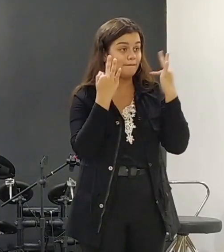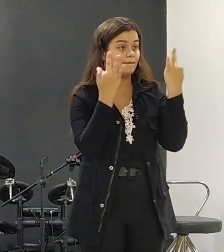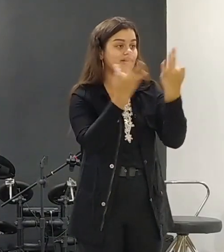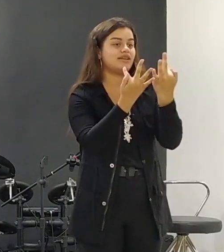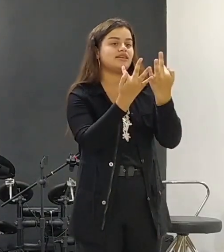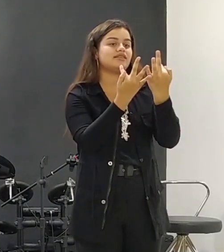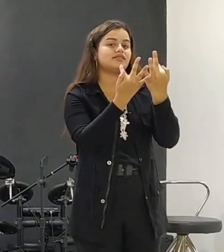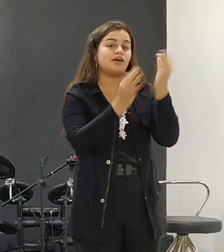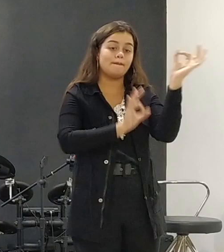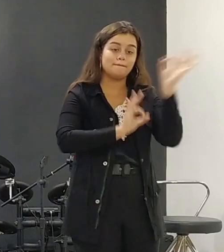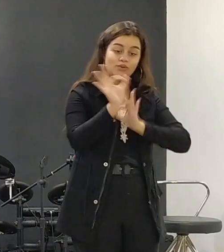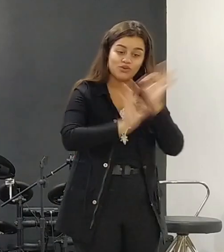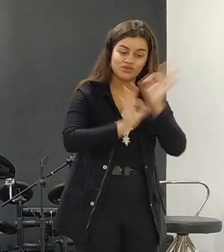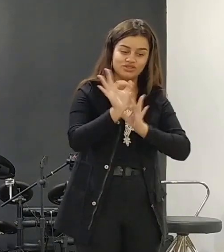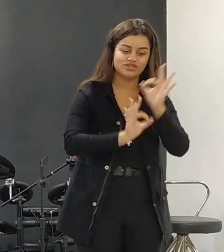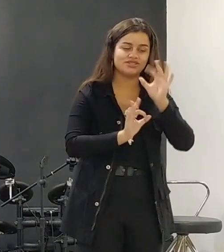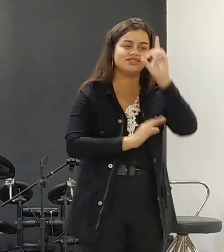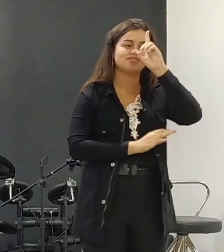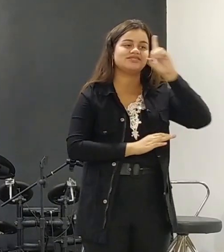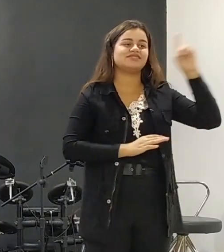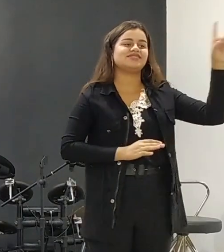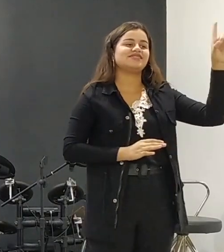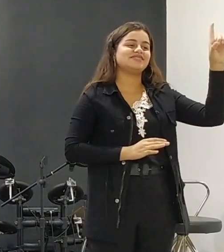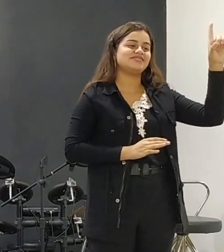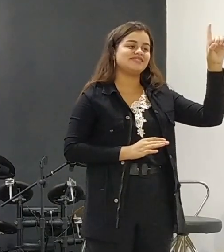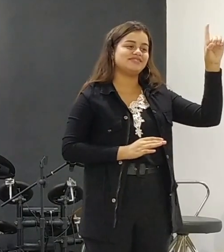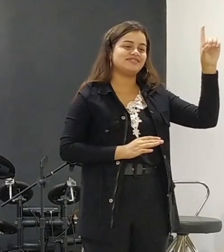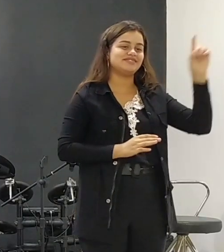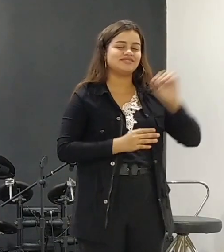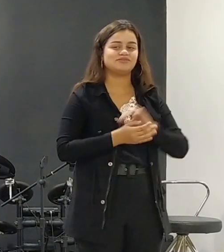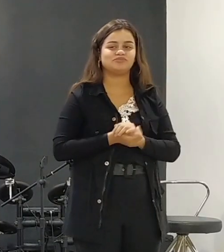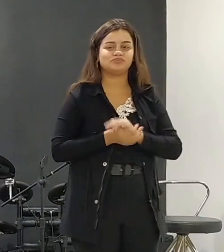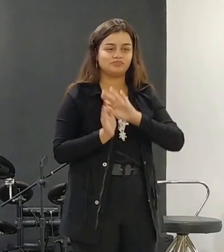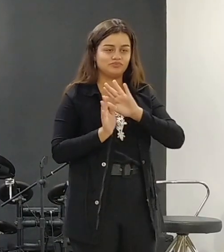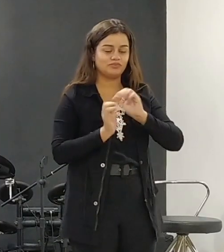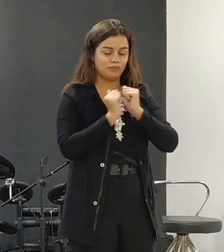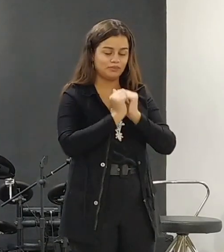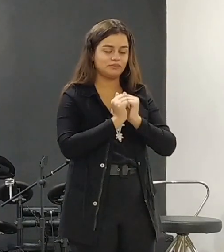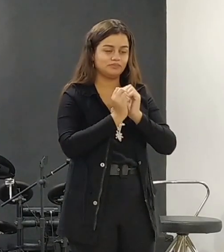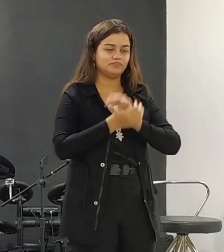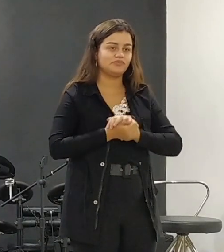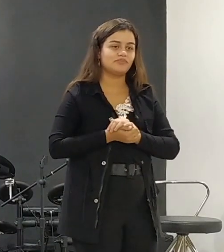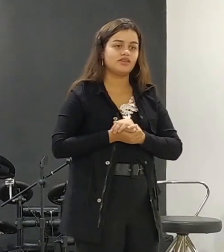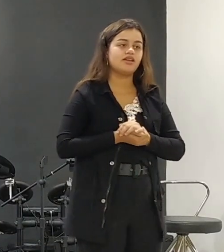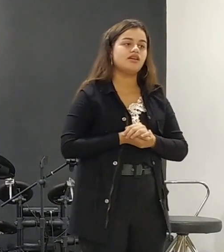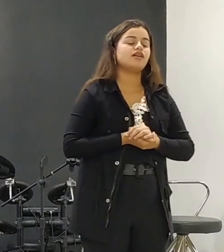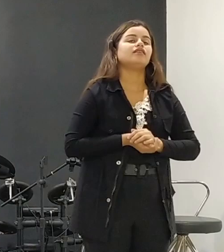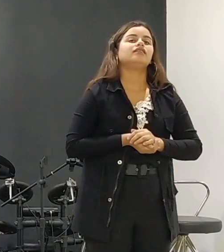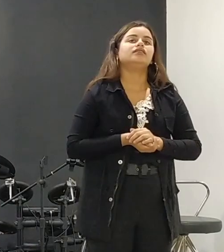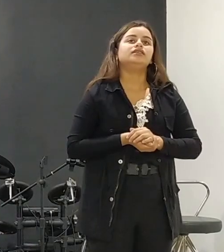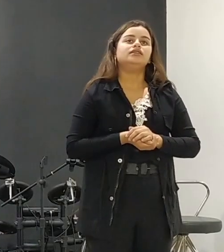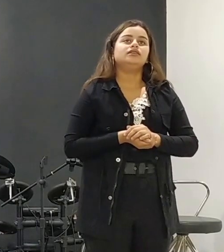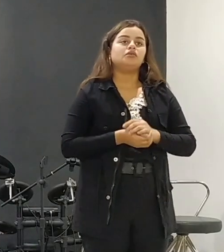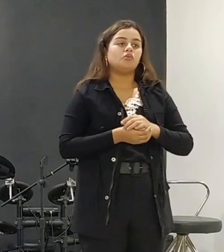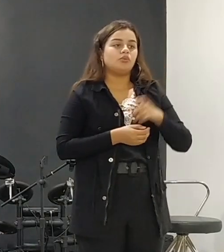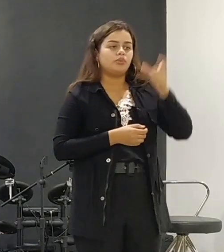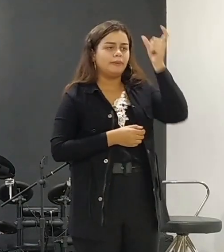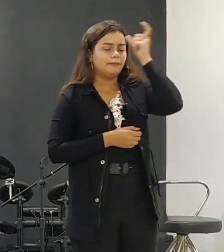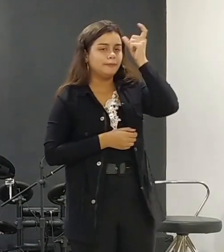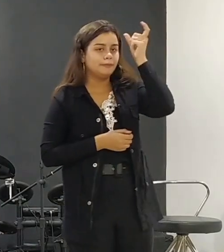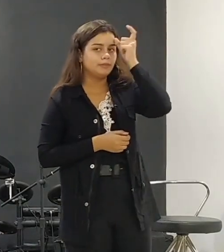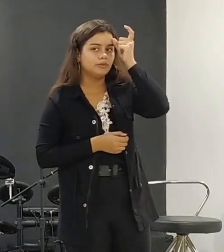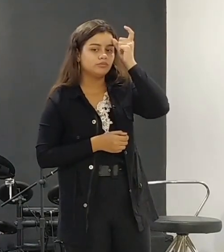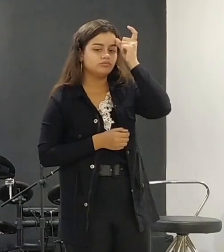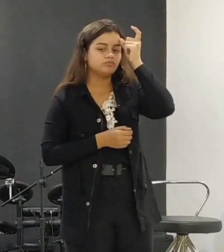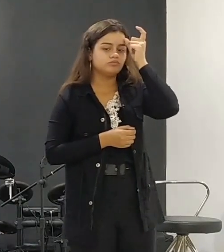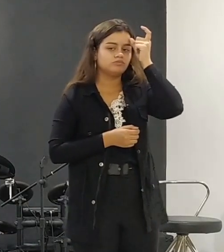Família, projeto de Deus. Família, irmãos, é projeto de Deus. Amém? O diabo,